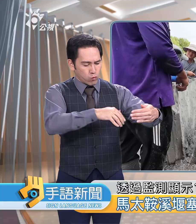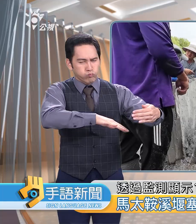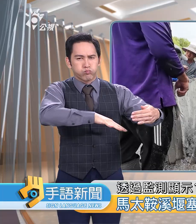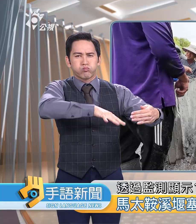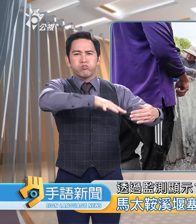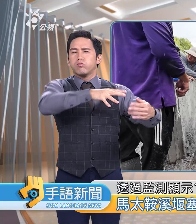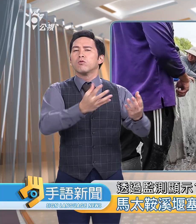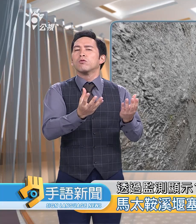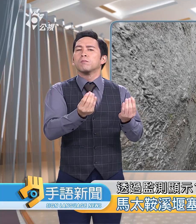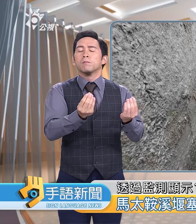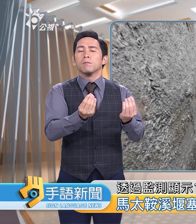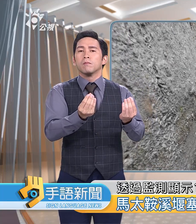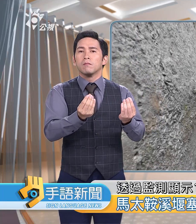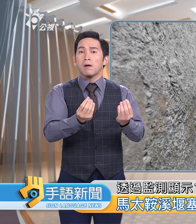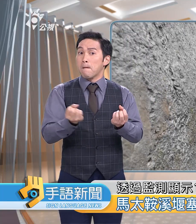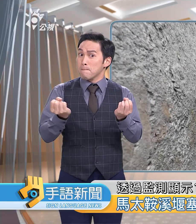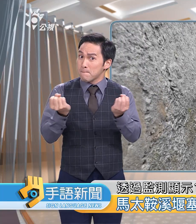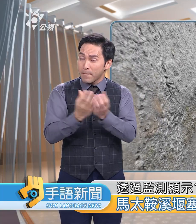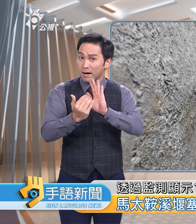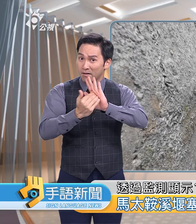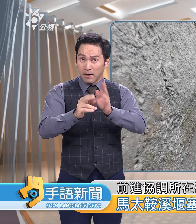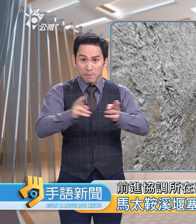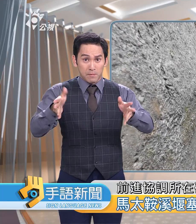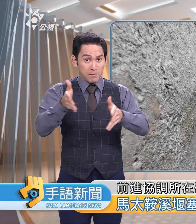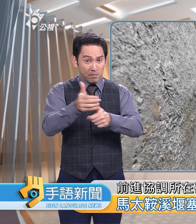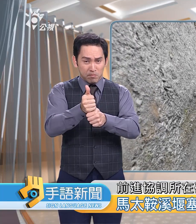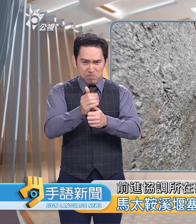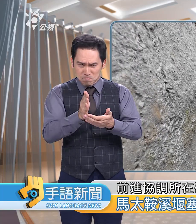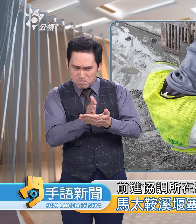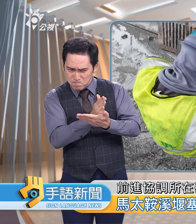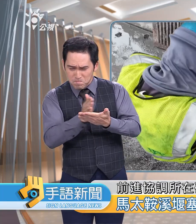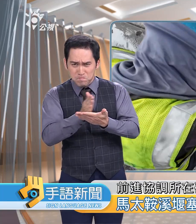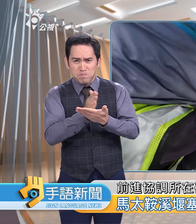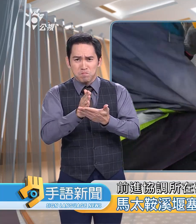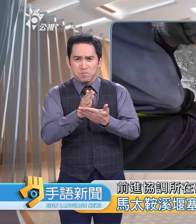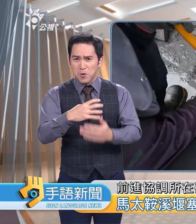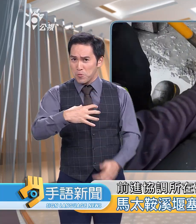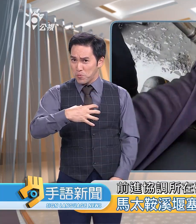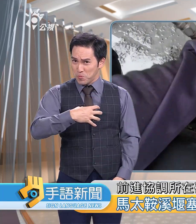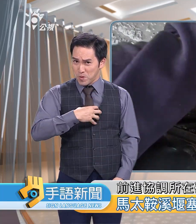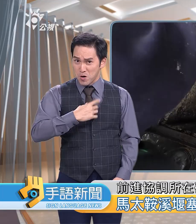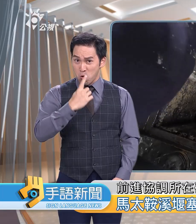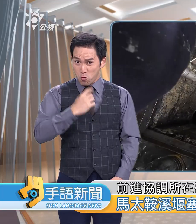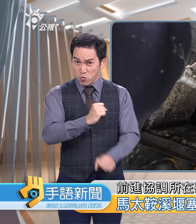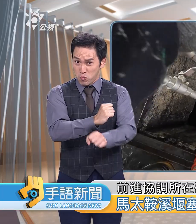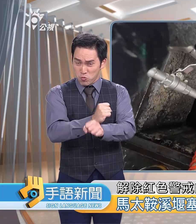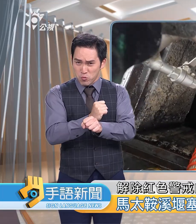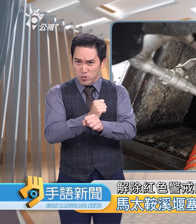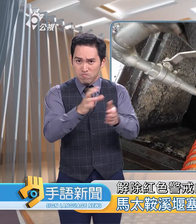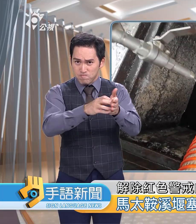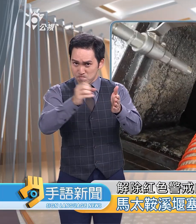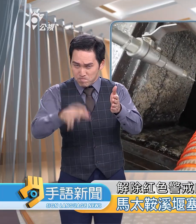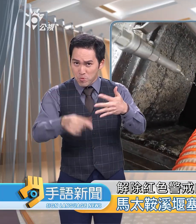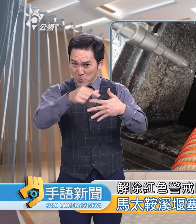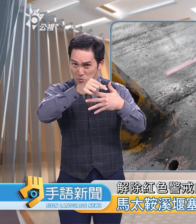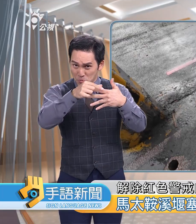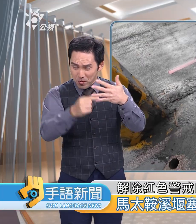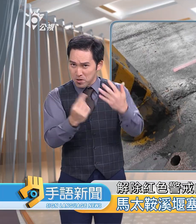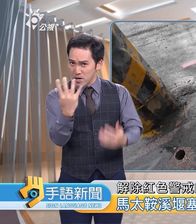位没有显著的变化。前进协调所在确认符合解除红色警戒的4大